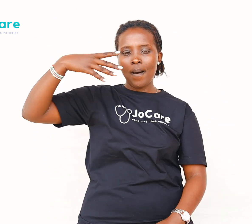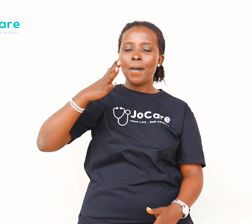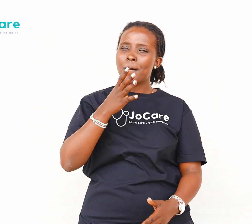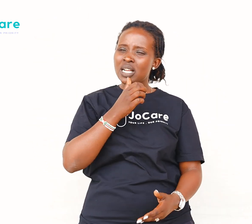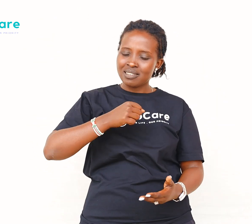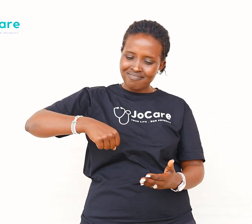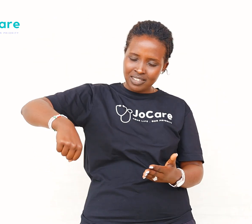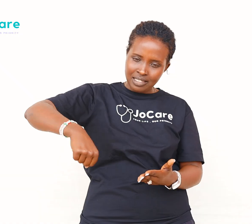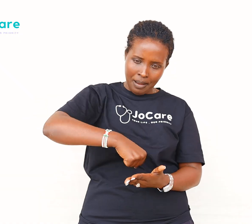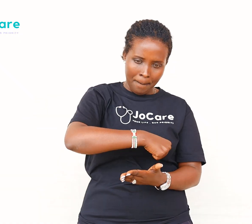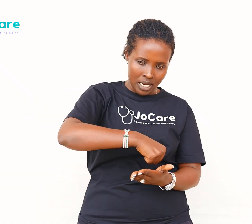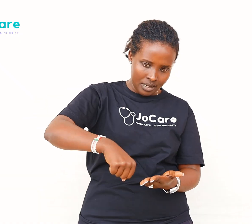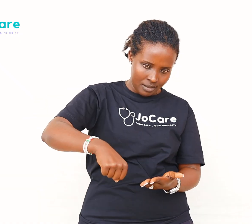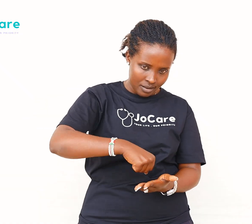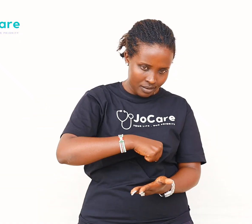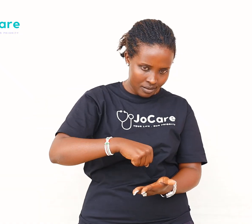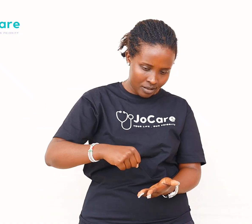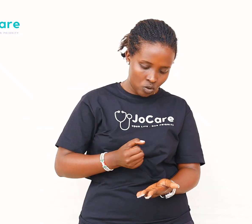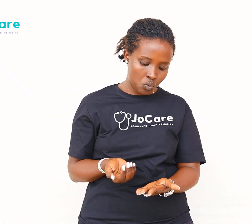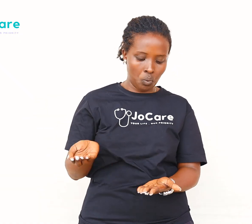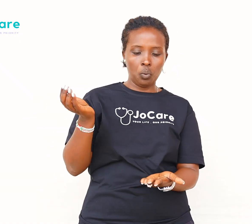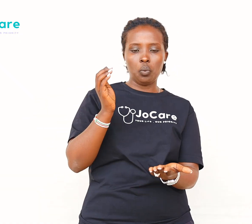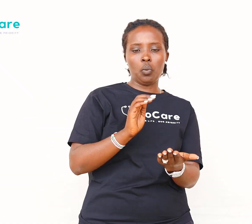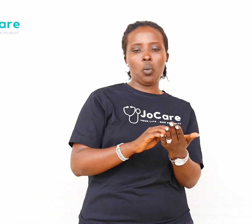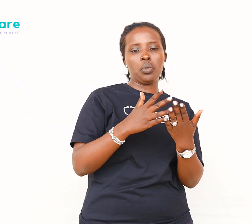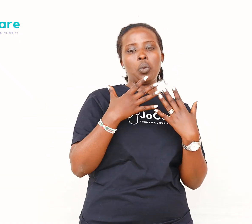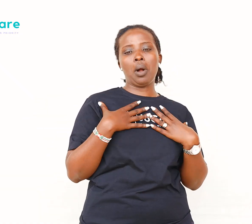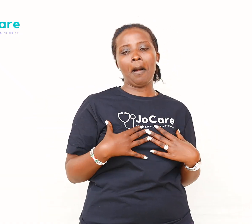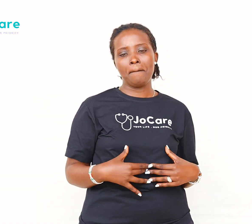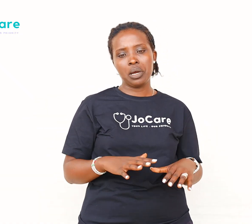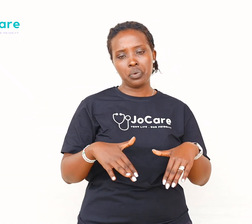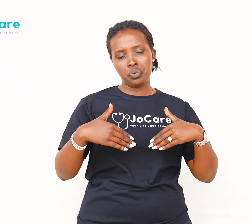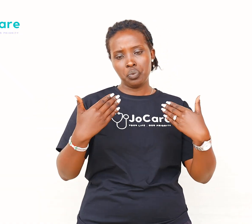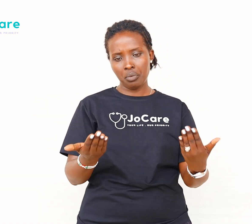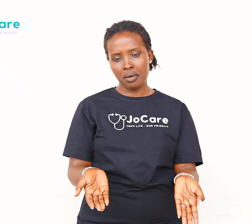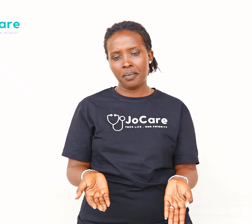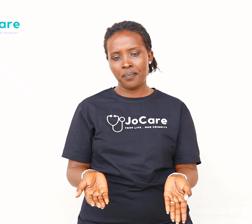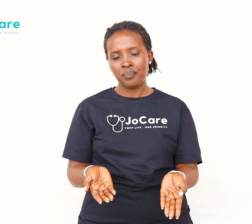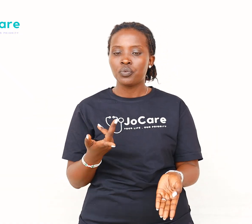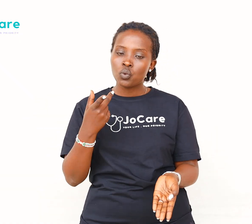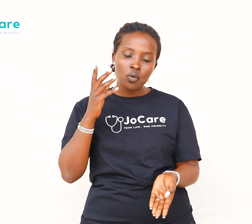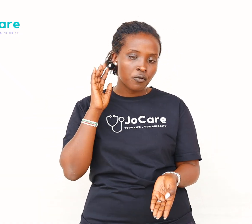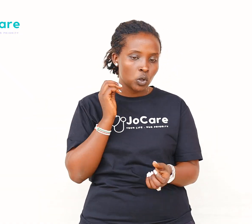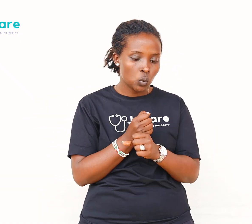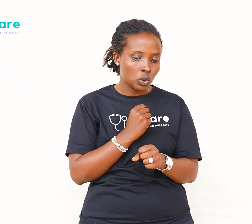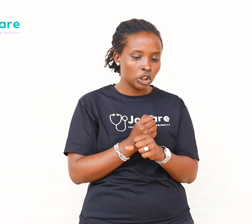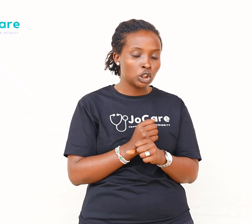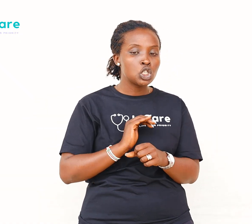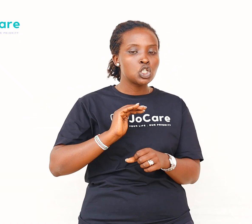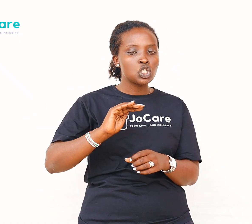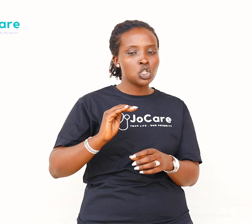ipasi, noneho ukongera ukawukoresha. Ni ukuvuga ngo urakoreshwa inshuro zirenze imwe, kandi